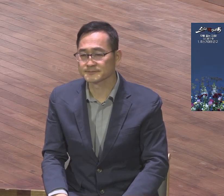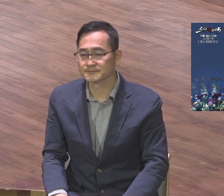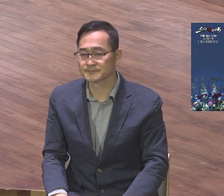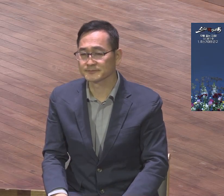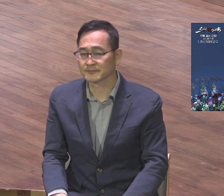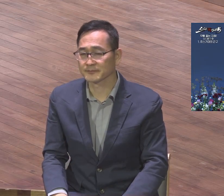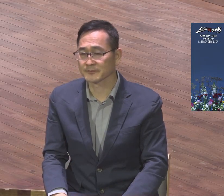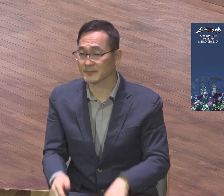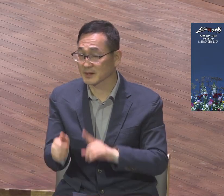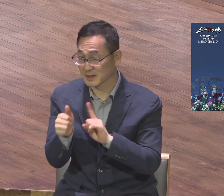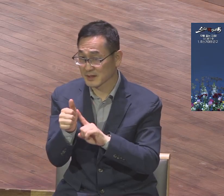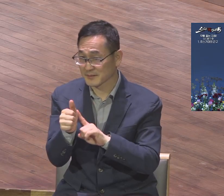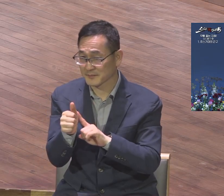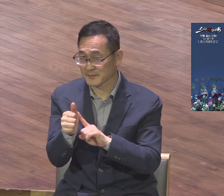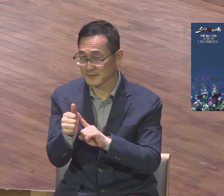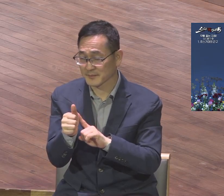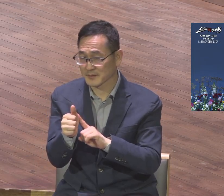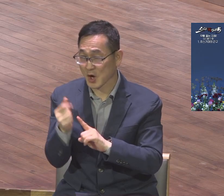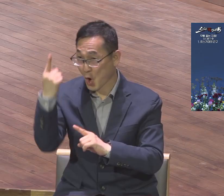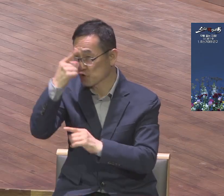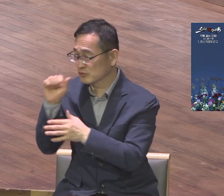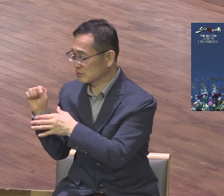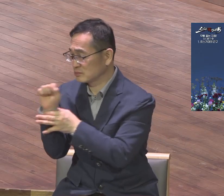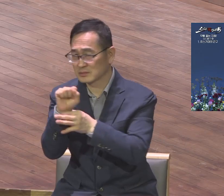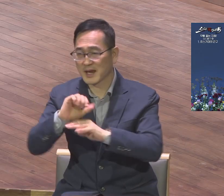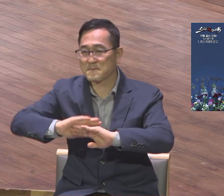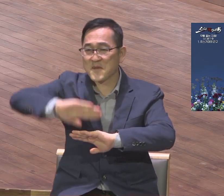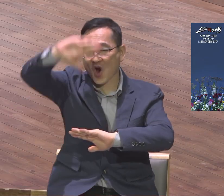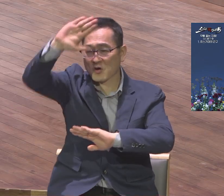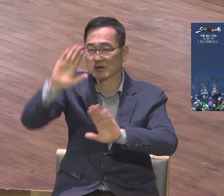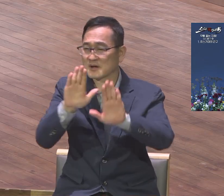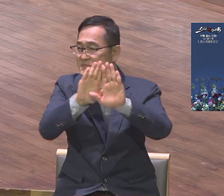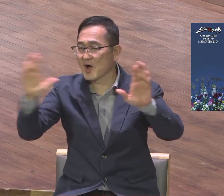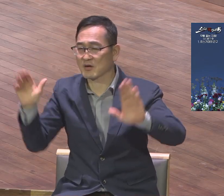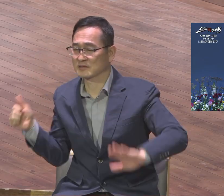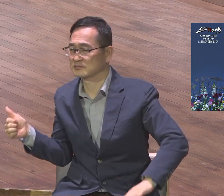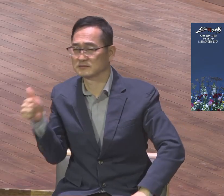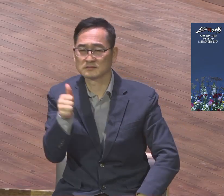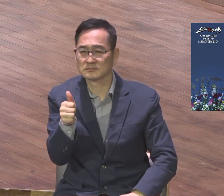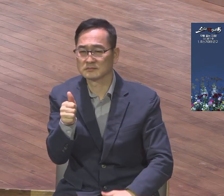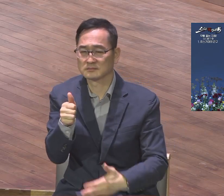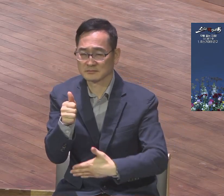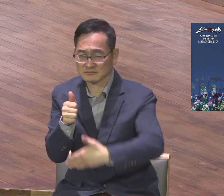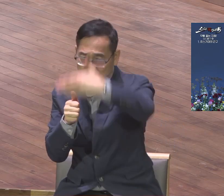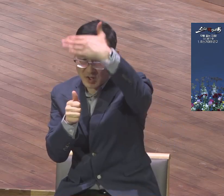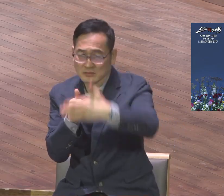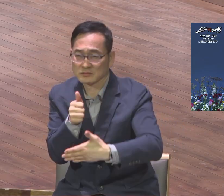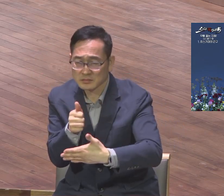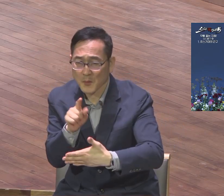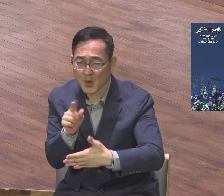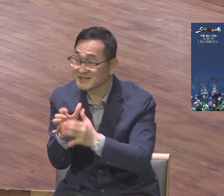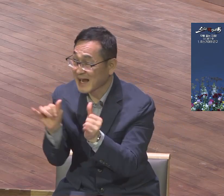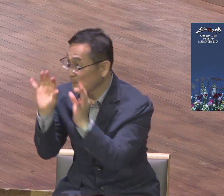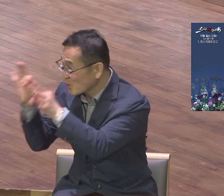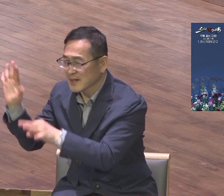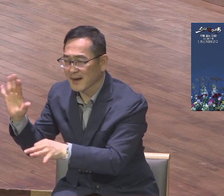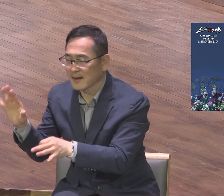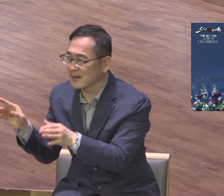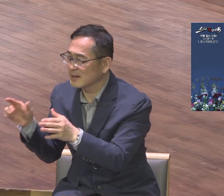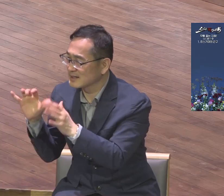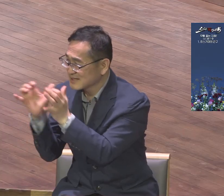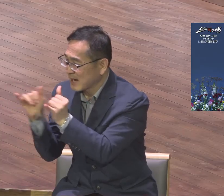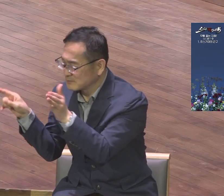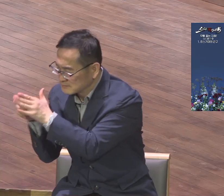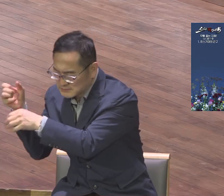히스기야가 얼굴을 벽으로 향했다 이 말이 뭐요? 얼굴을 벽으로 향했다 이 말은 사람 이제는 의지하지